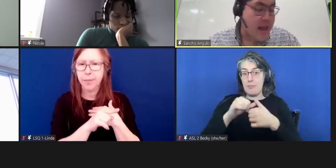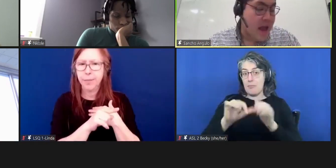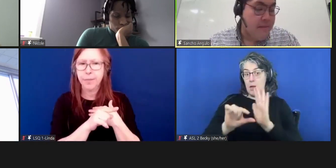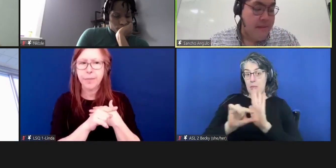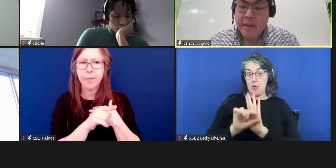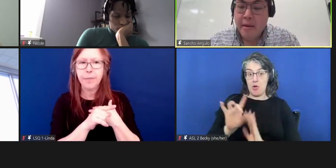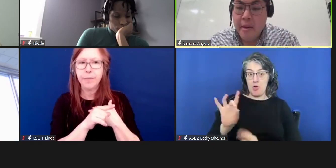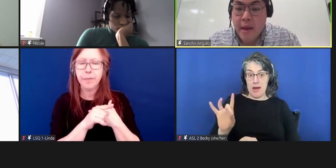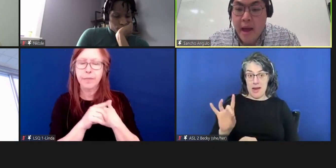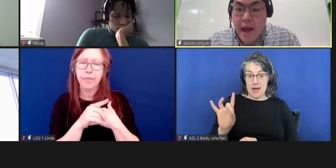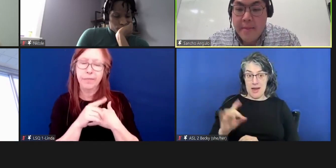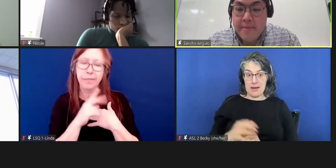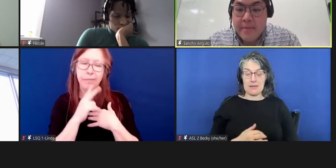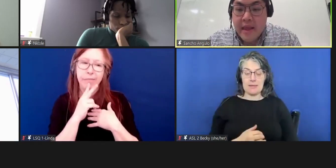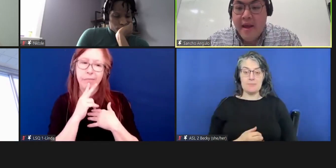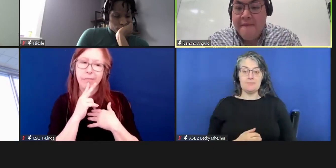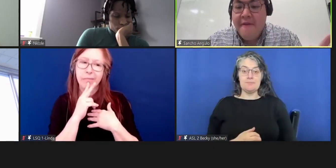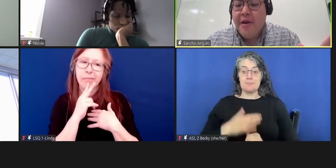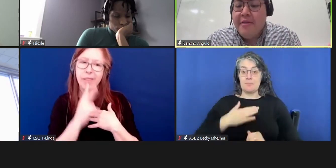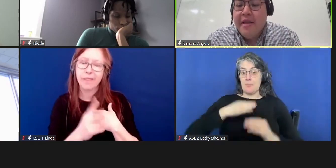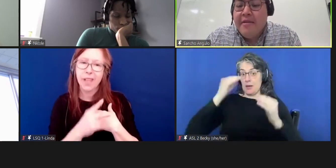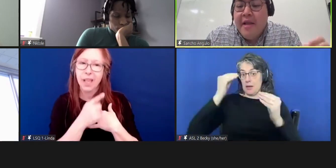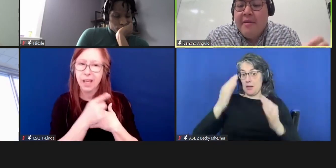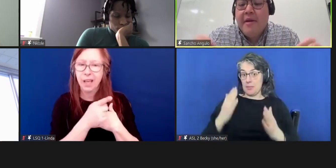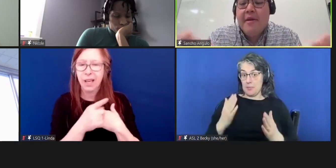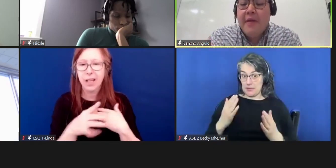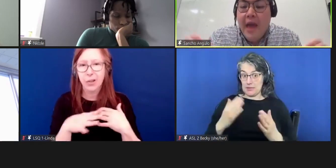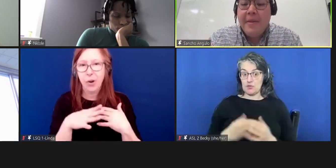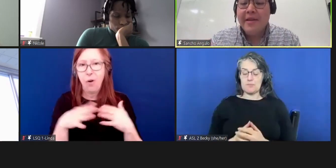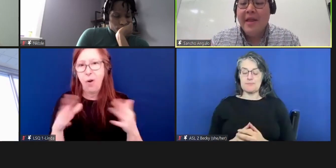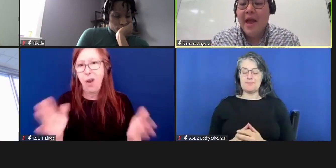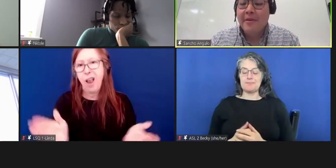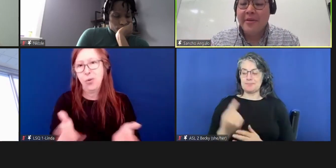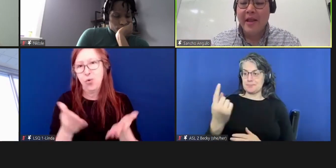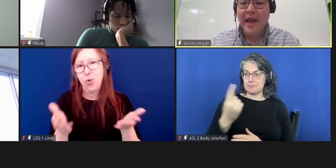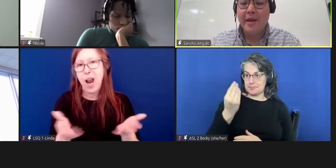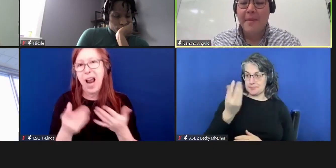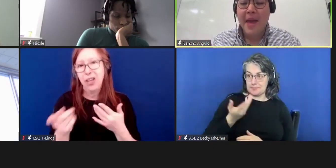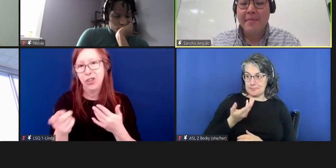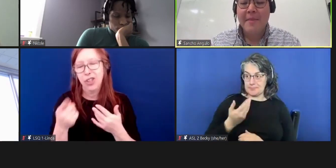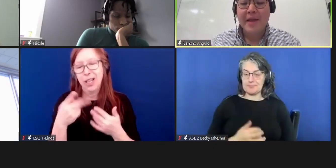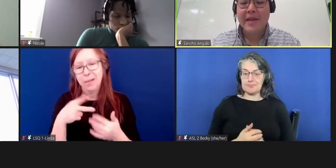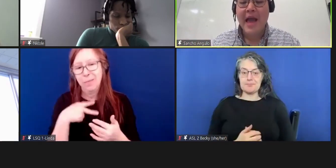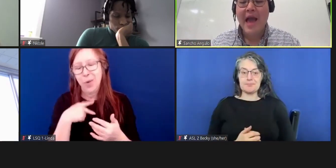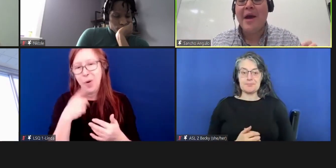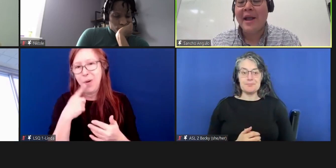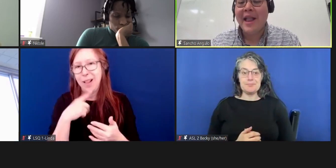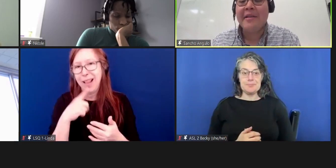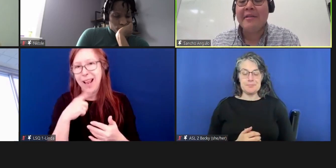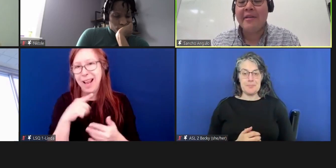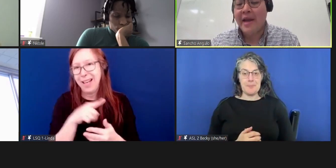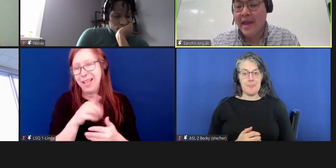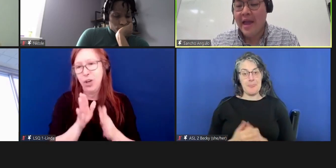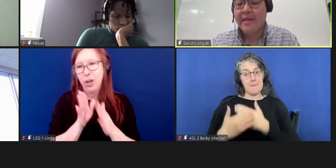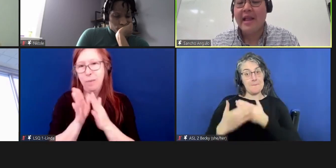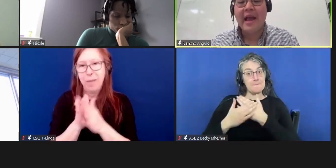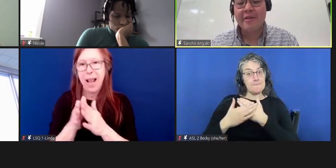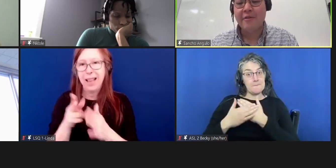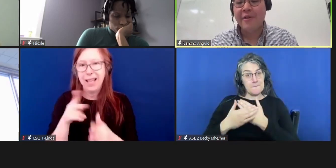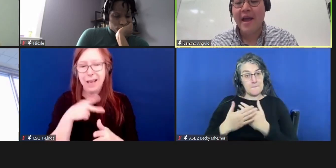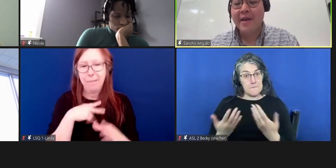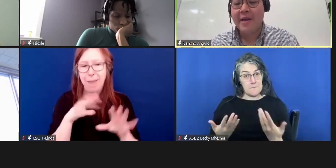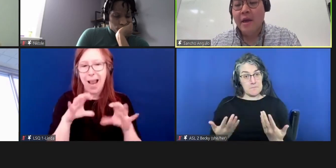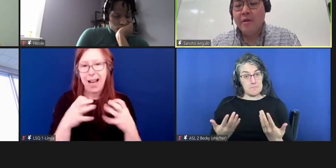qu'il faut bien admettre, il a favorisé cet intérêt particulier, même demandé à ma classe de regarder